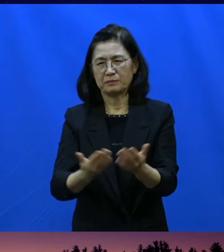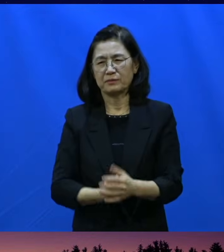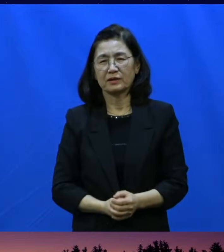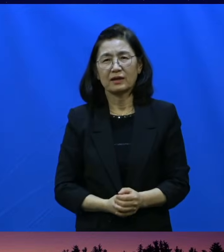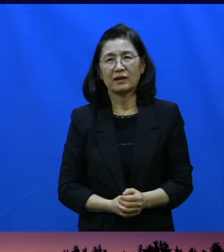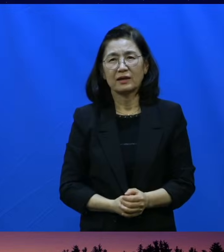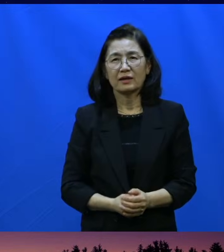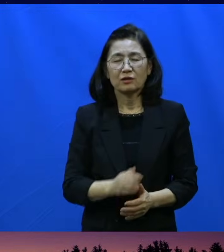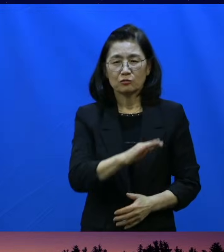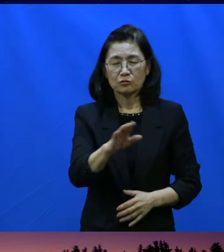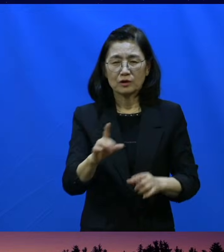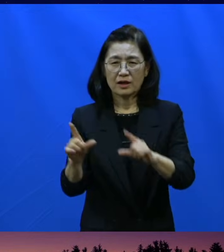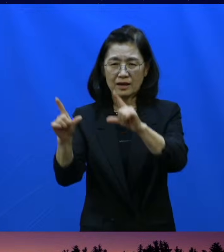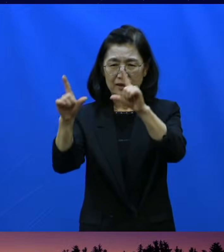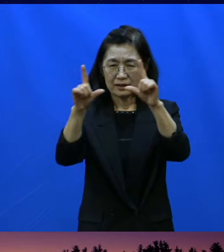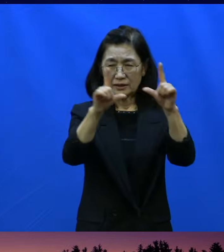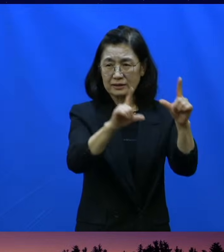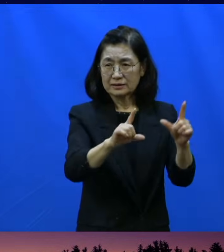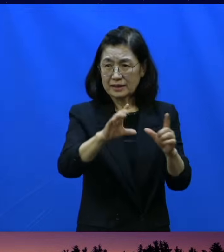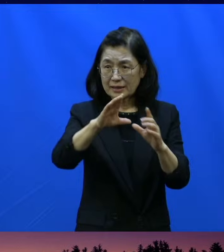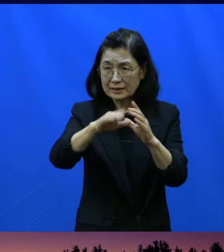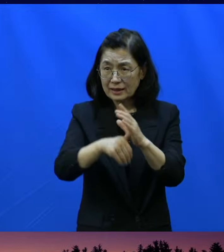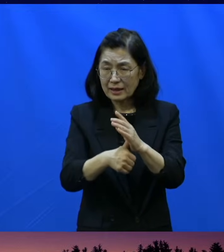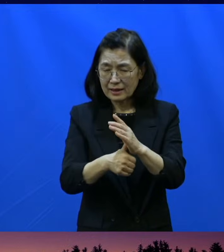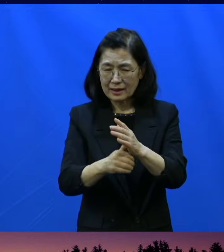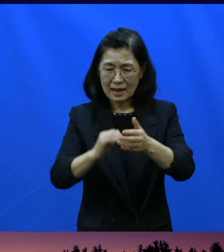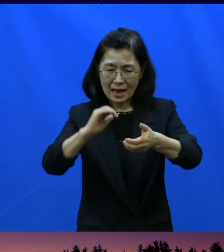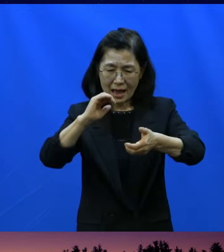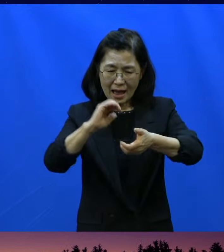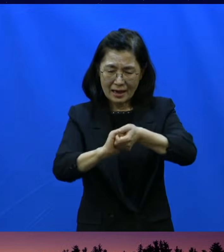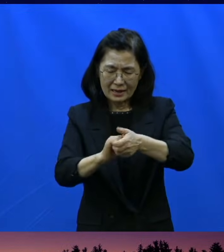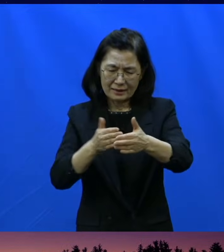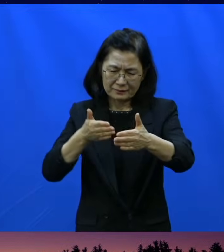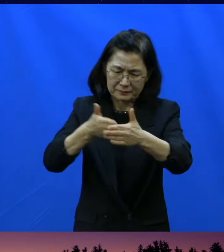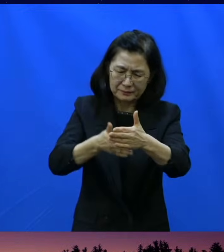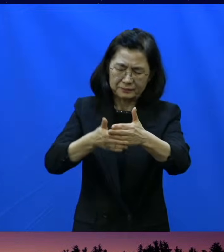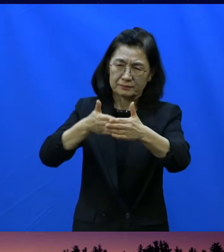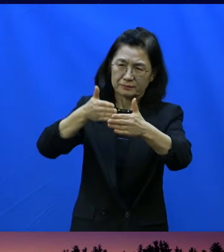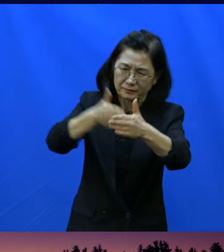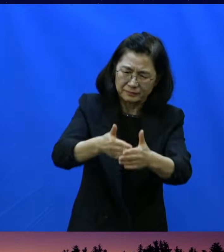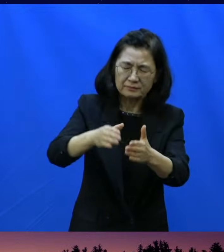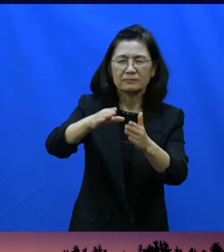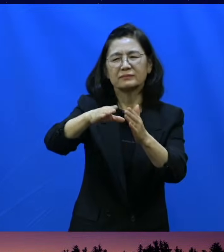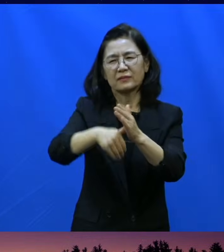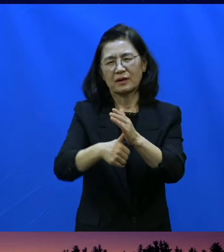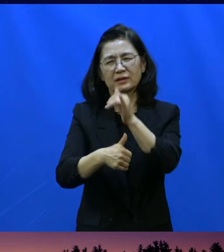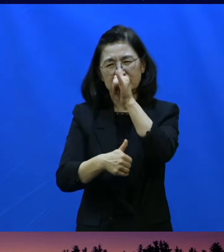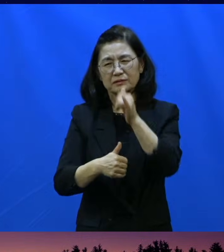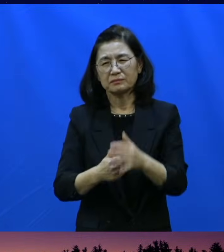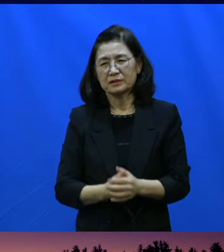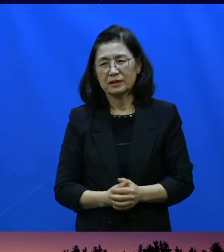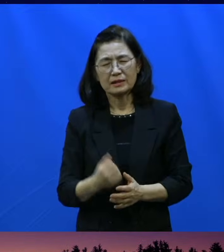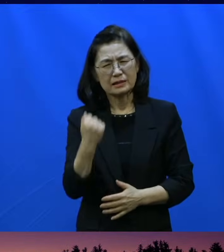우리가 살아가는 동안에 내가 할 수 없는 한계에 부딪힐 때가 너무 많습니다. 힘으로도 안 되고 능으로도 안 되고.